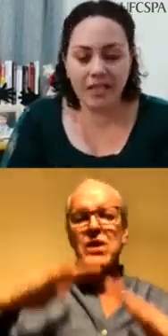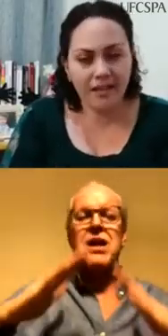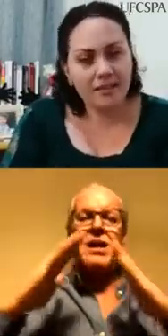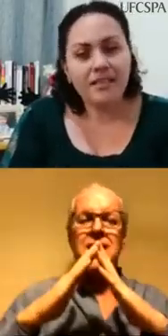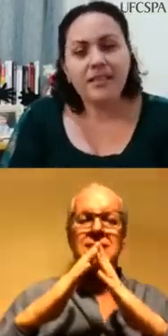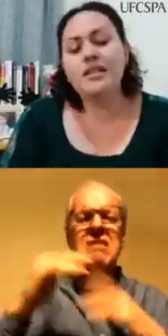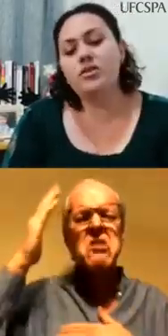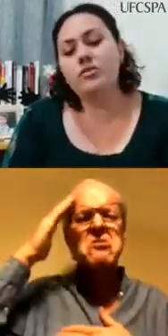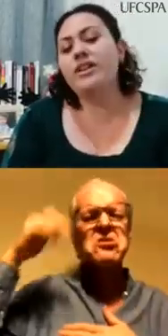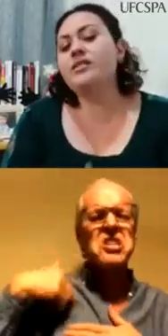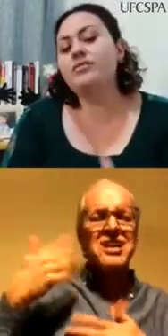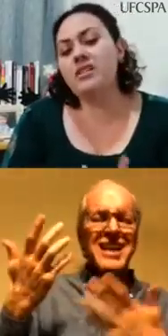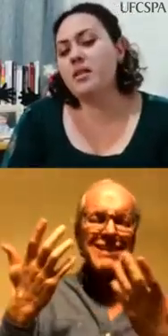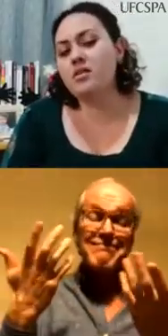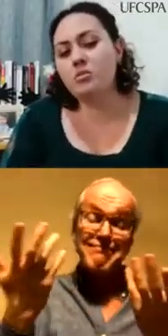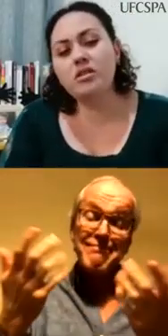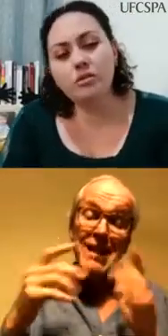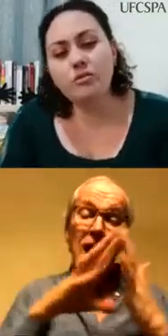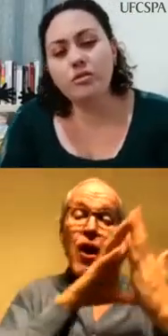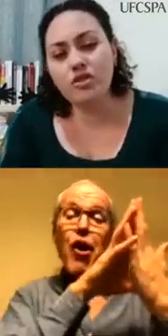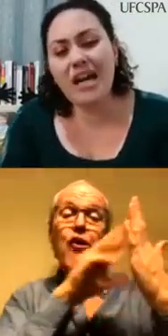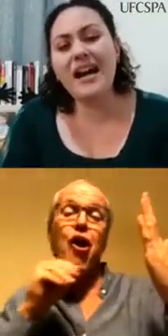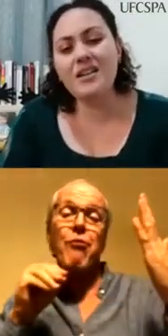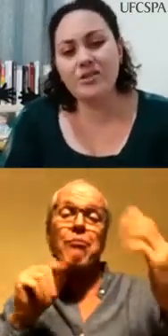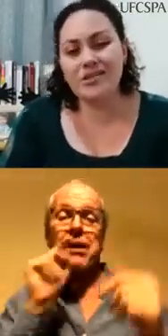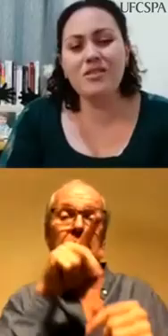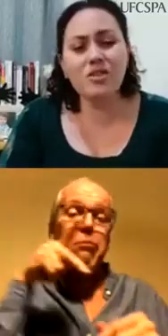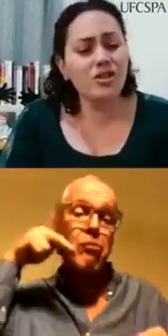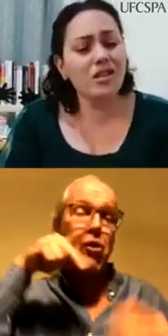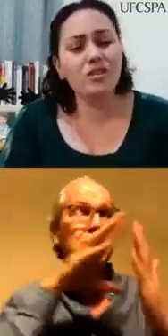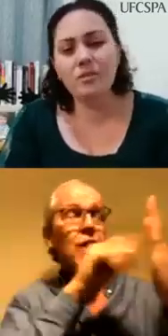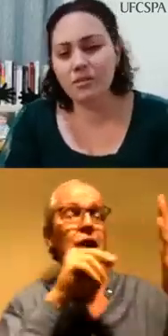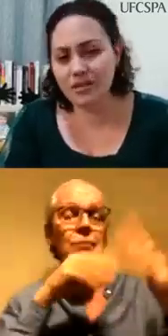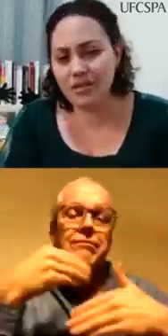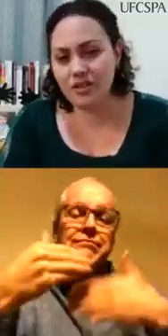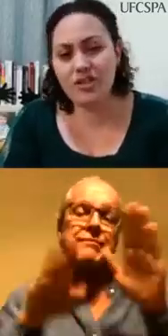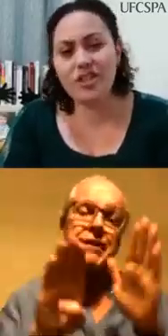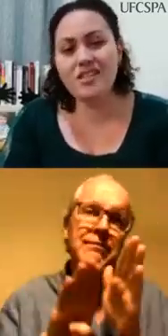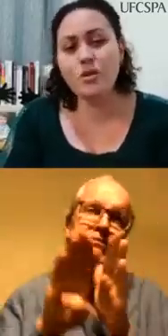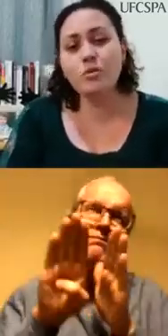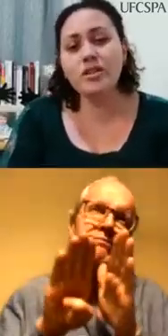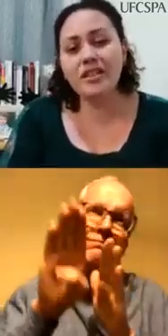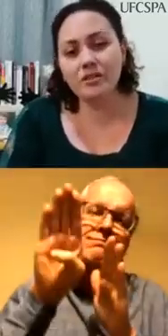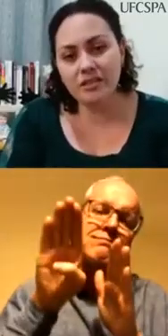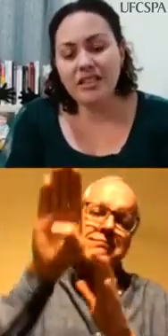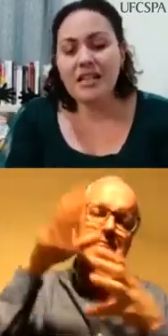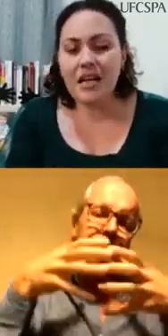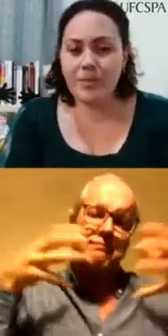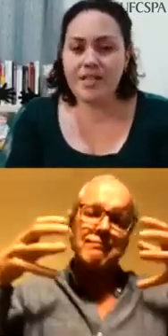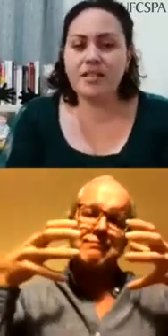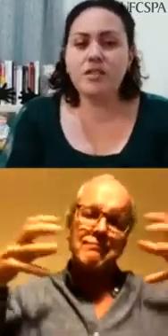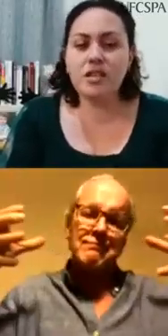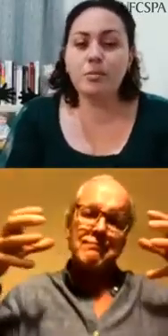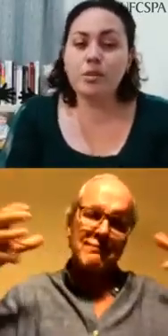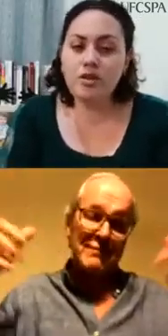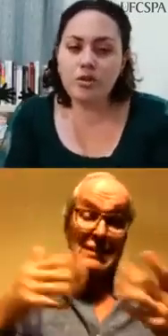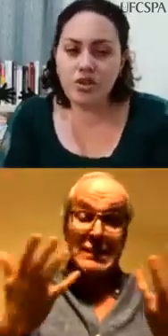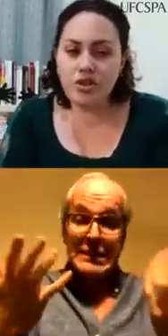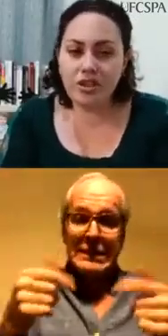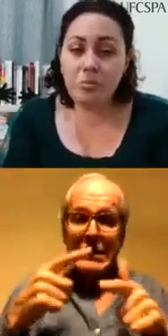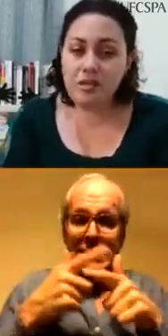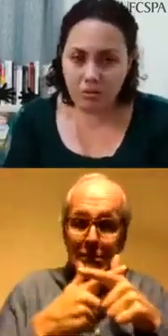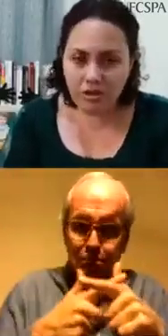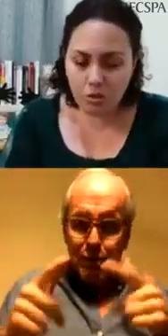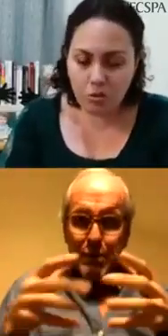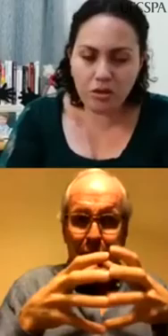se cuidar, isso vai cada vez mais aumentando o número de casos. Então, a gente tem que tomar cuidado, a gente tem que ser um modelo. Apesar da nossa política hoje em